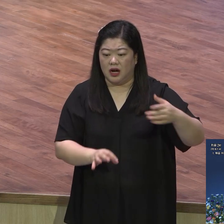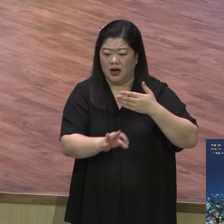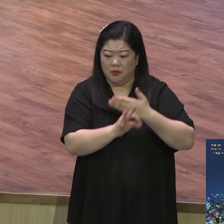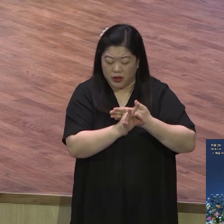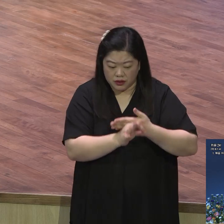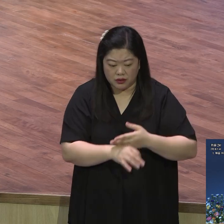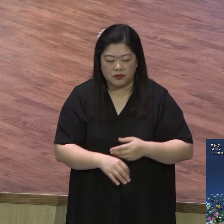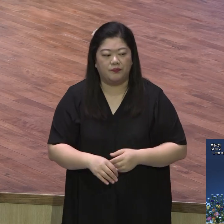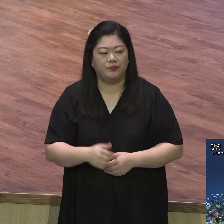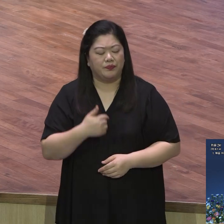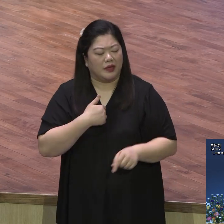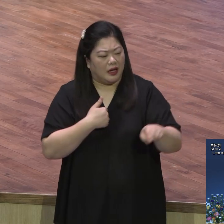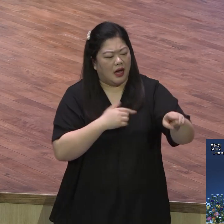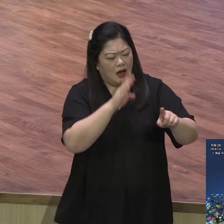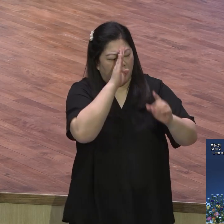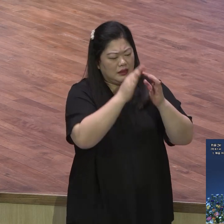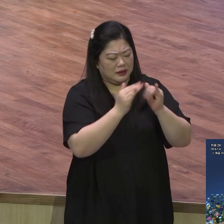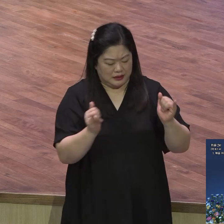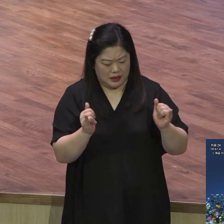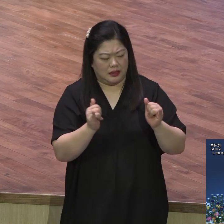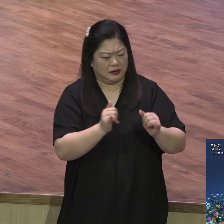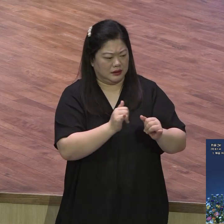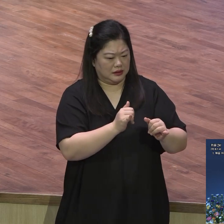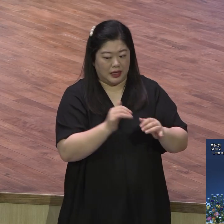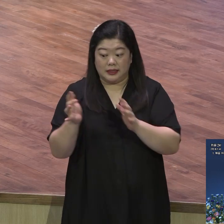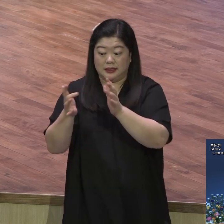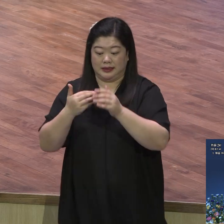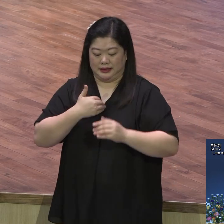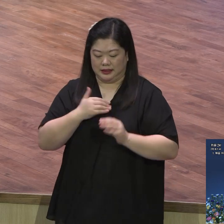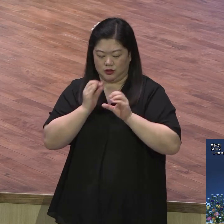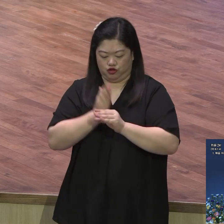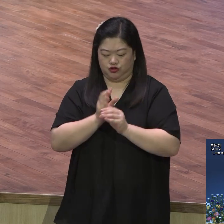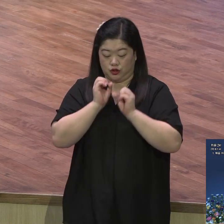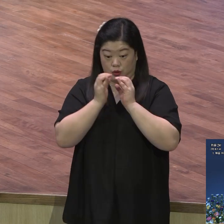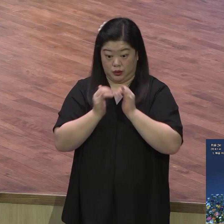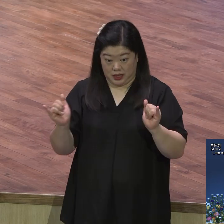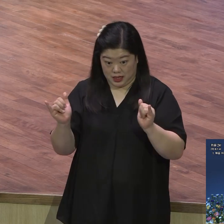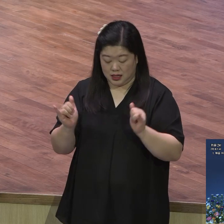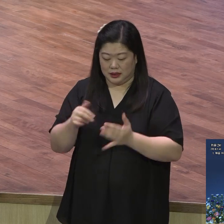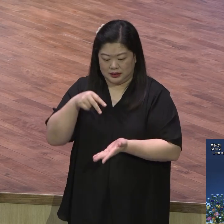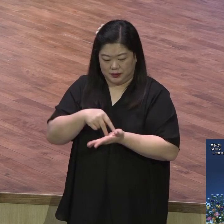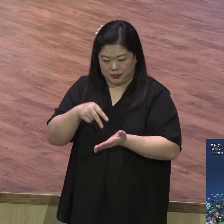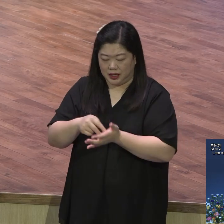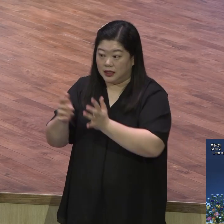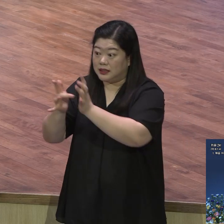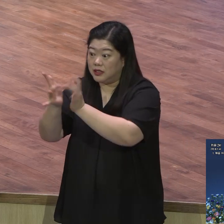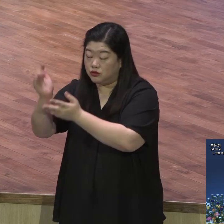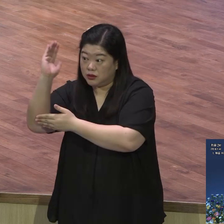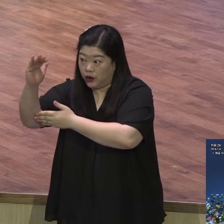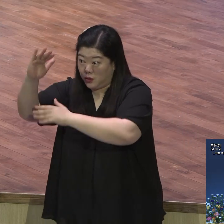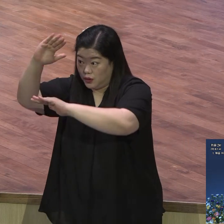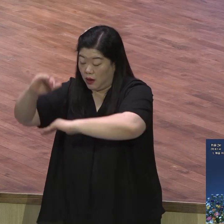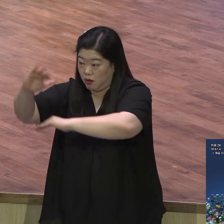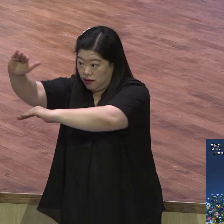치유가족 속에서 예수님의 소식을 전달한 그 사람이 되어야 돼요.